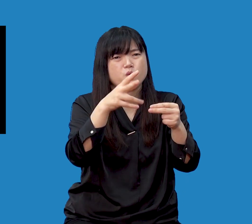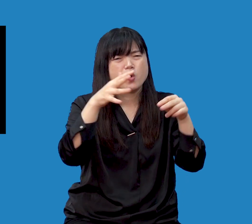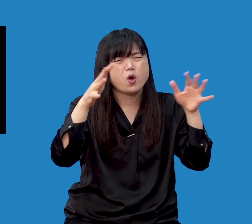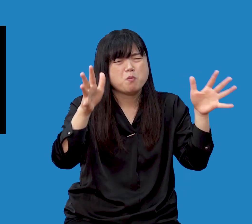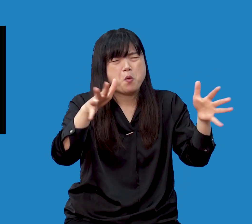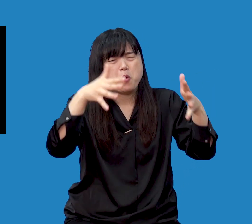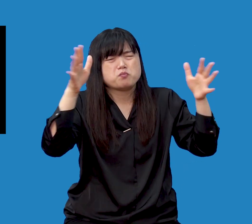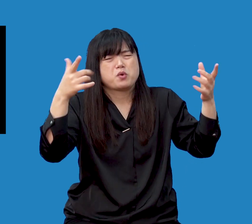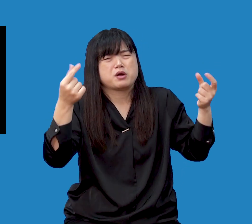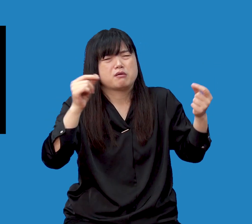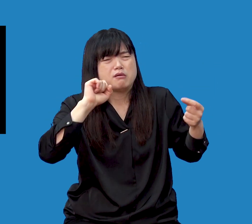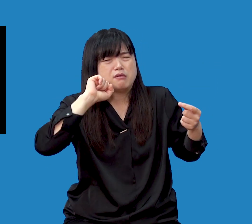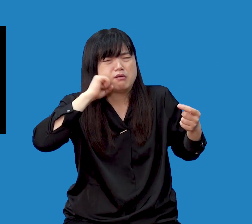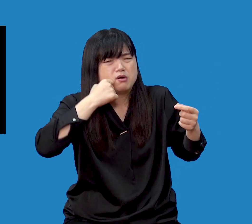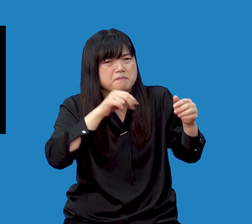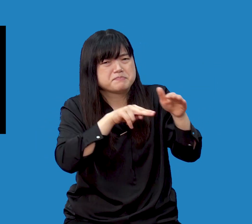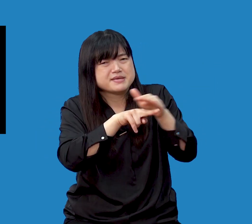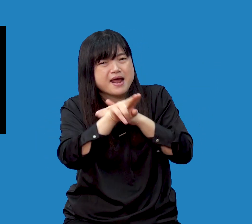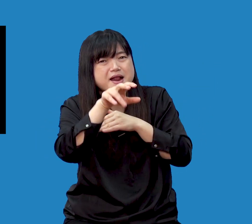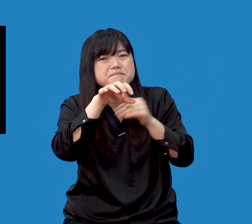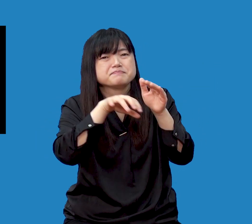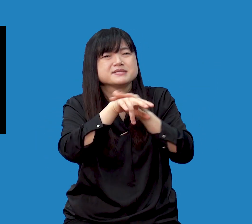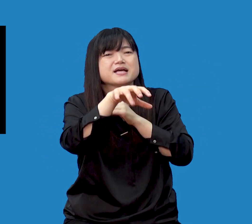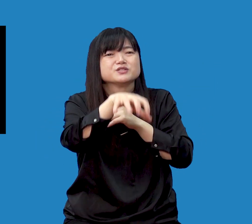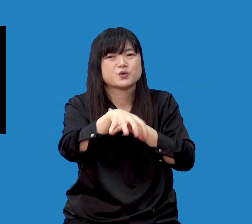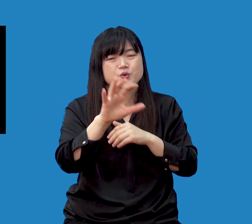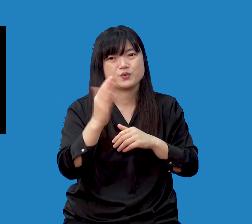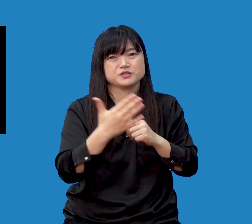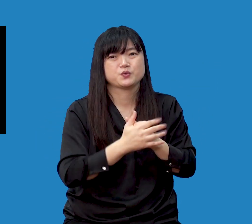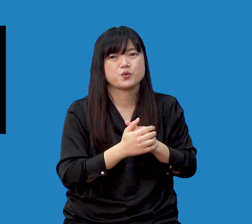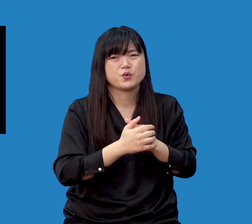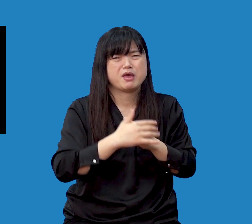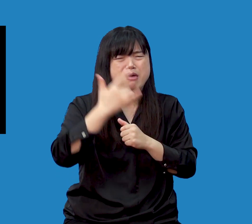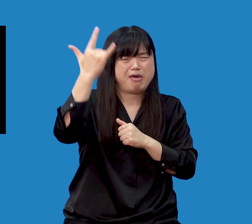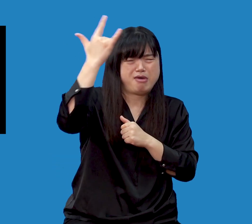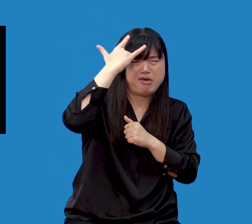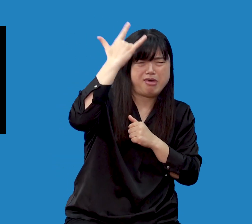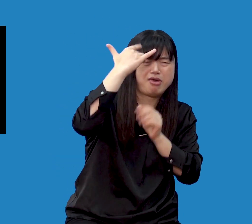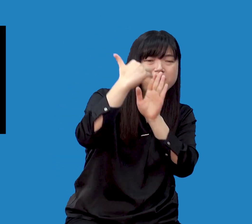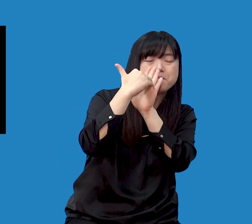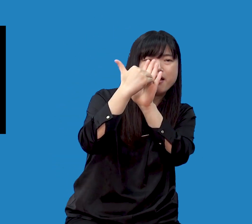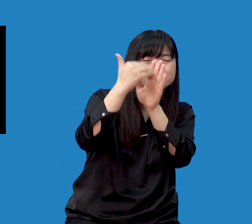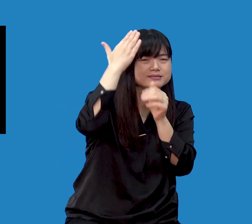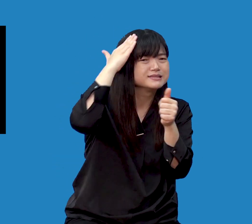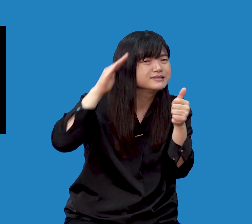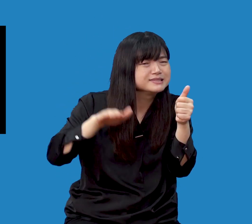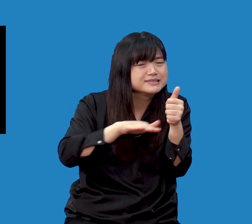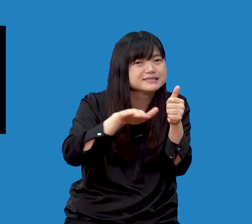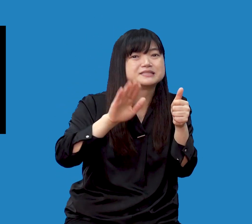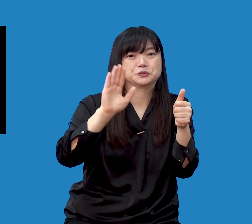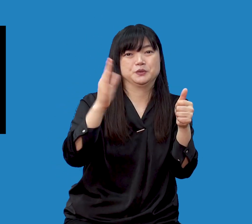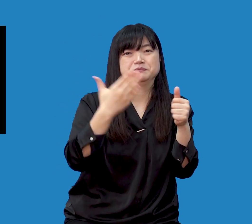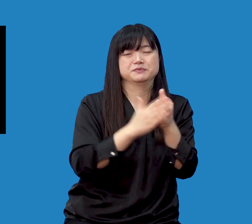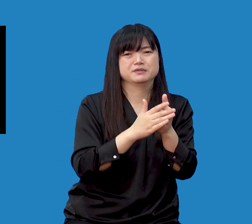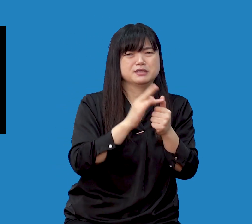요새이시며 폭풍우를 피할 피난처이시며 떼약볕을 막는 그늘이십니다. 흉악한